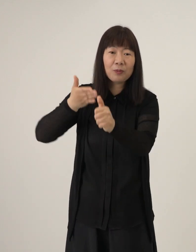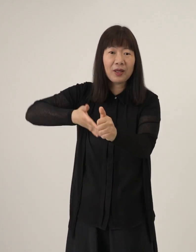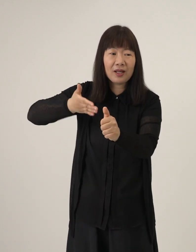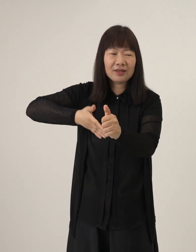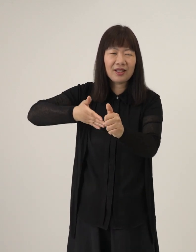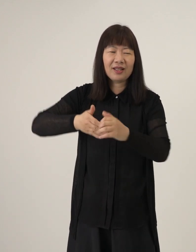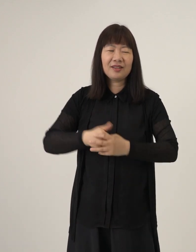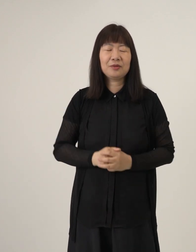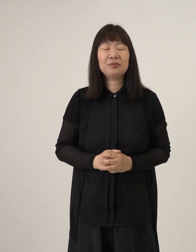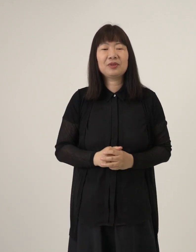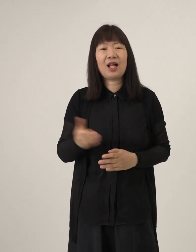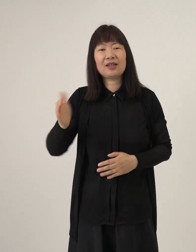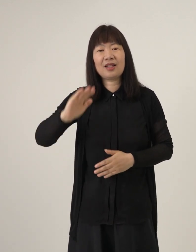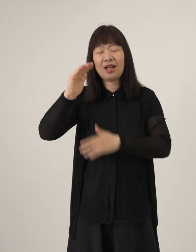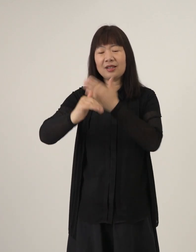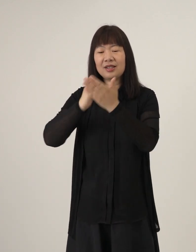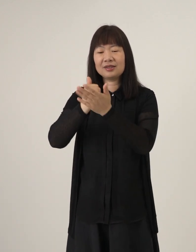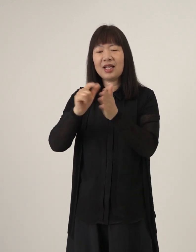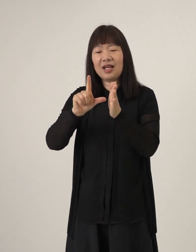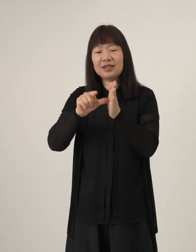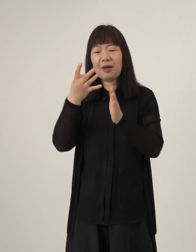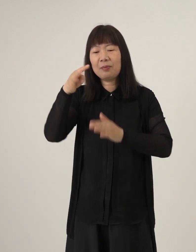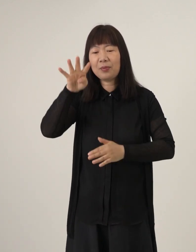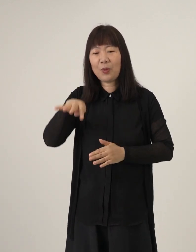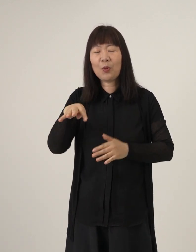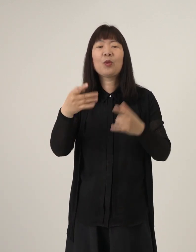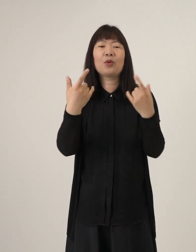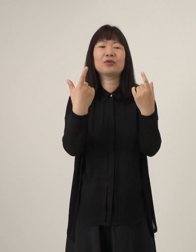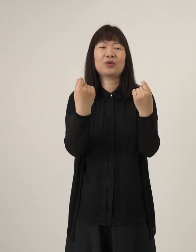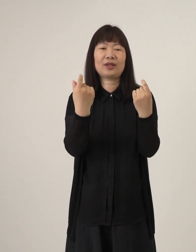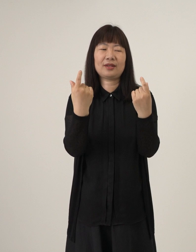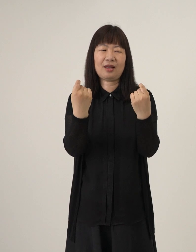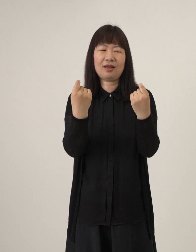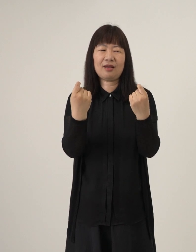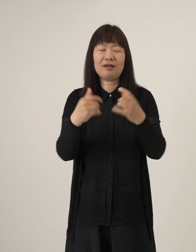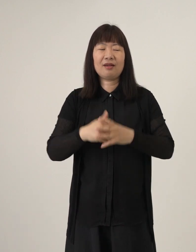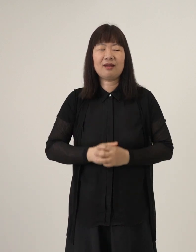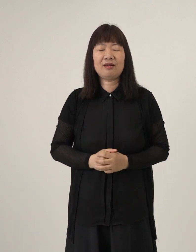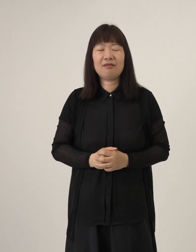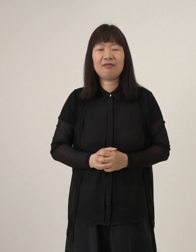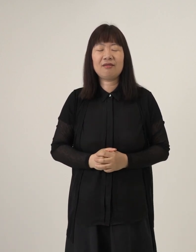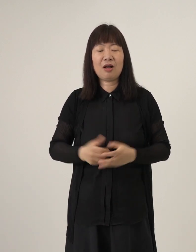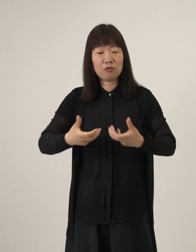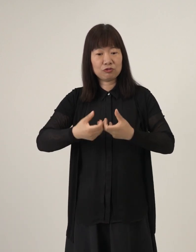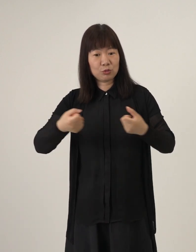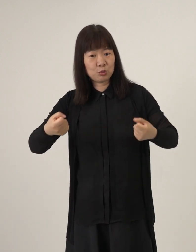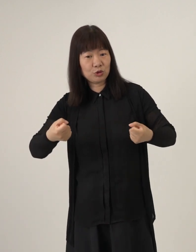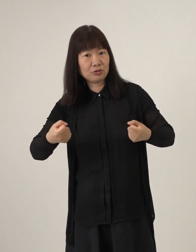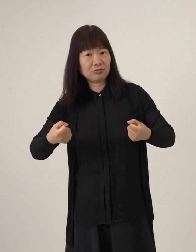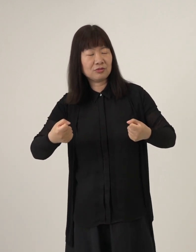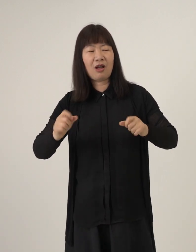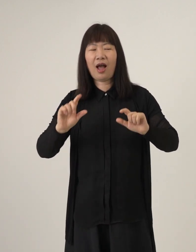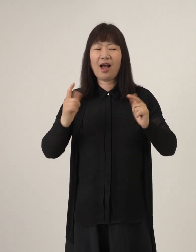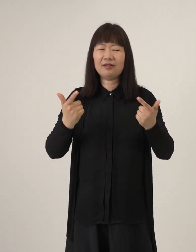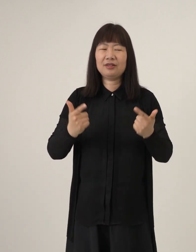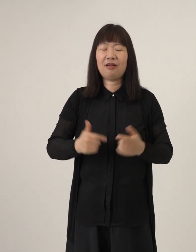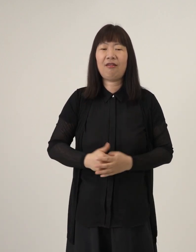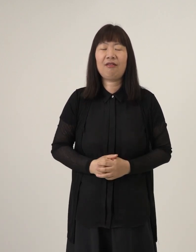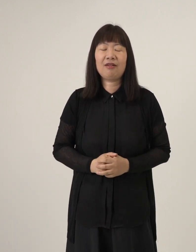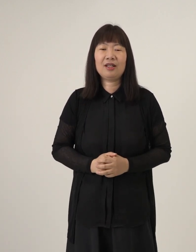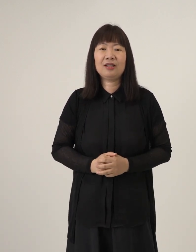그러니까 하나님의 시간표가 그렇게 흘러가요. 이렇게 따로 구분되어서 흘러가는 게